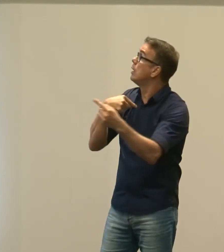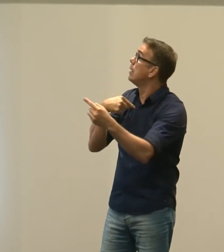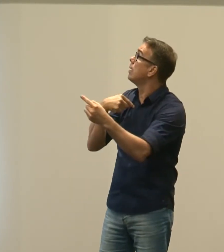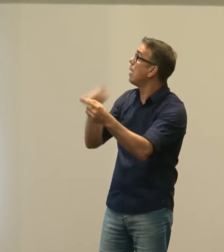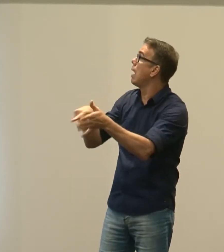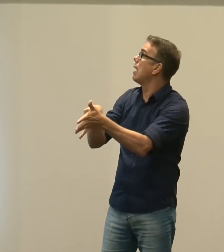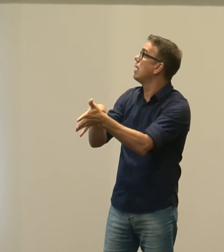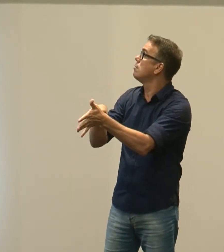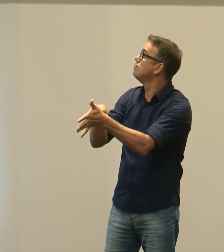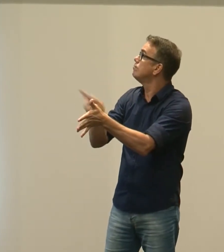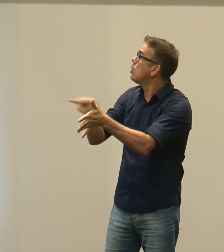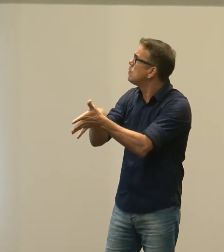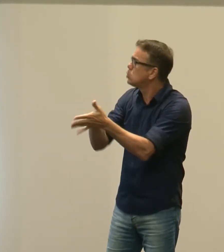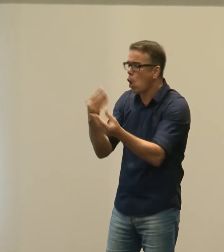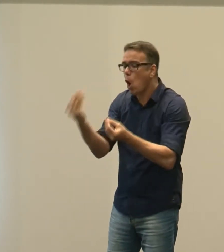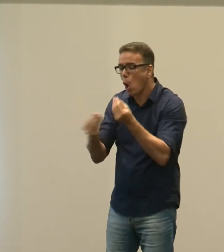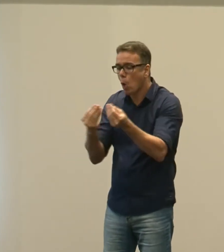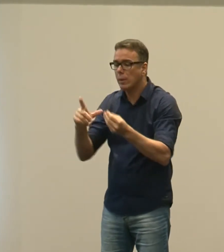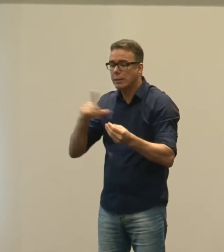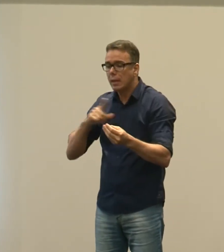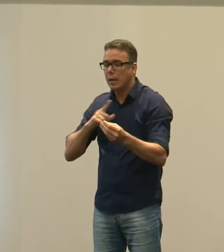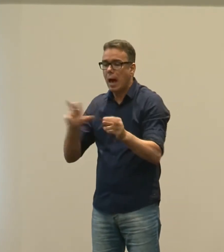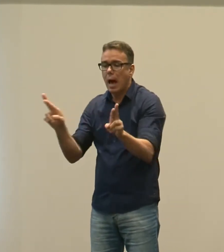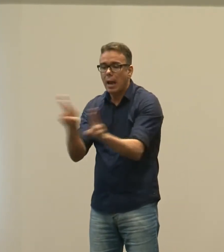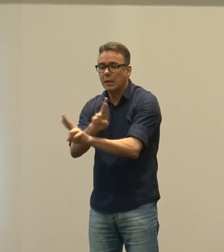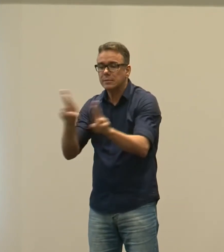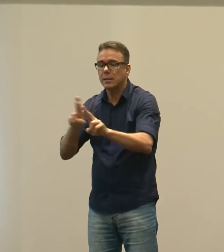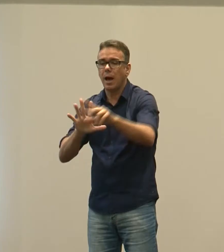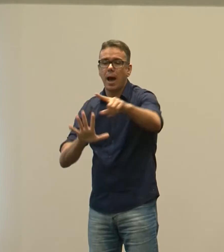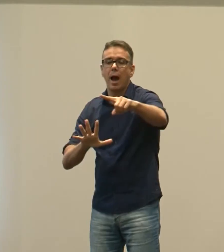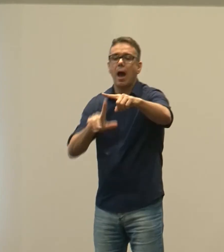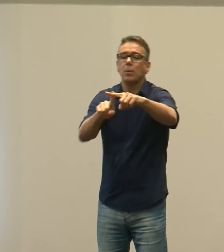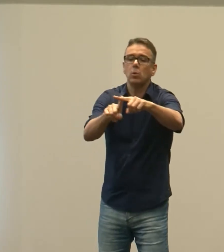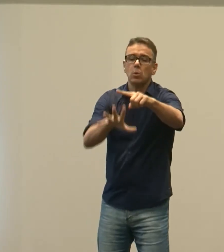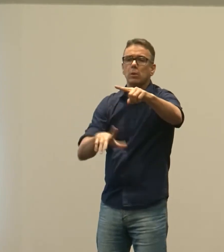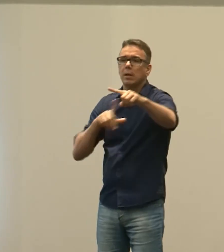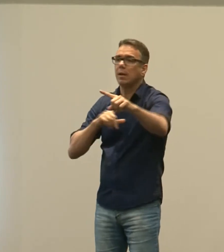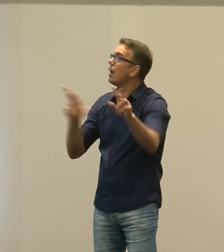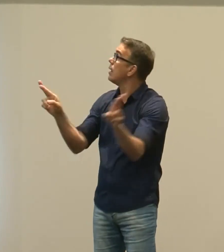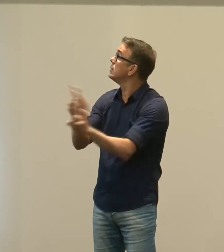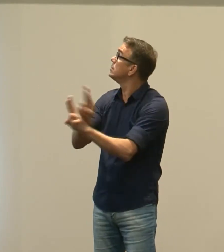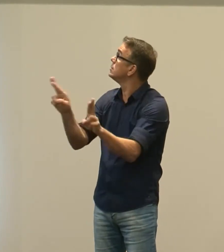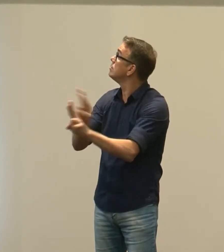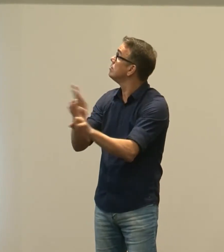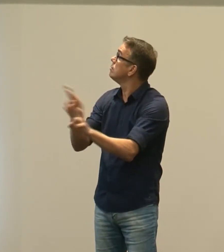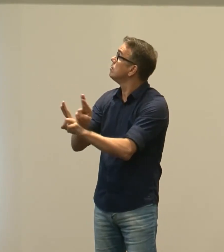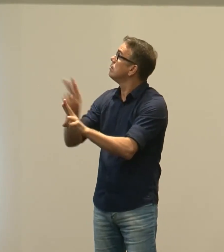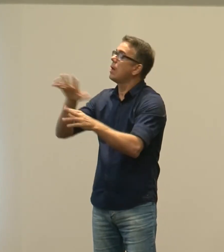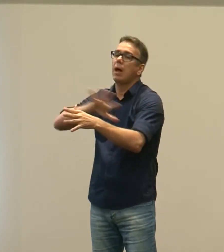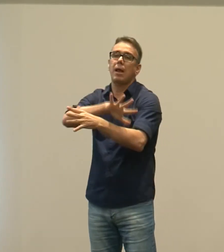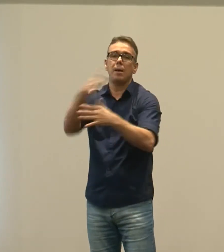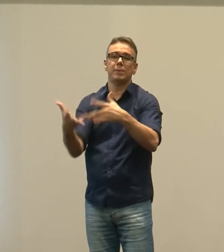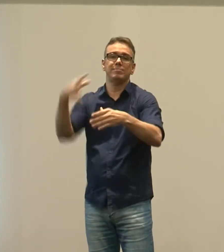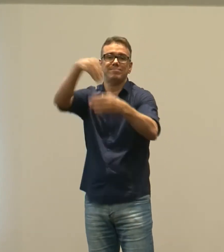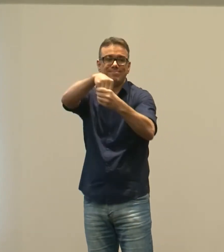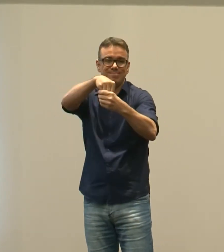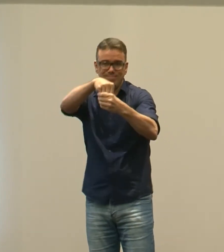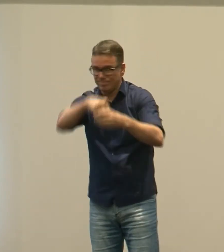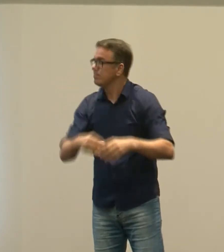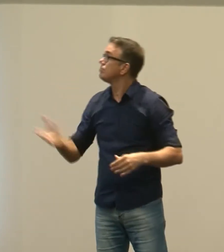E qual é o meu objetivo? Bom, eu pretendo investigar como se estabelecem as relações